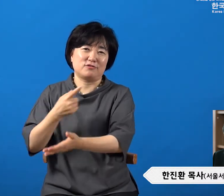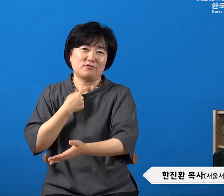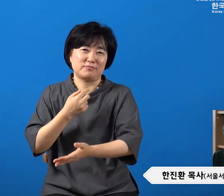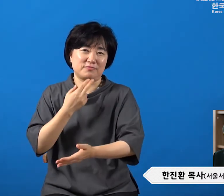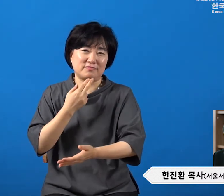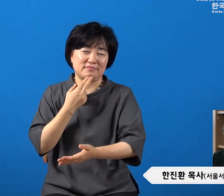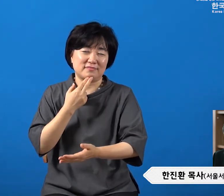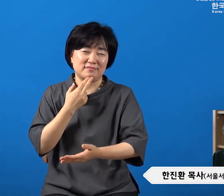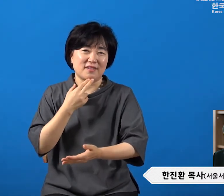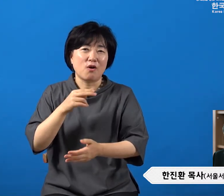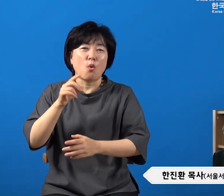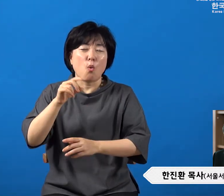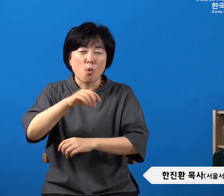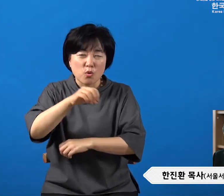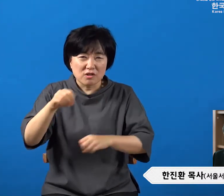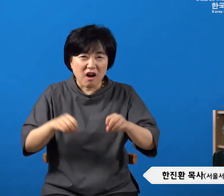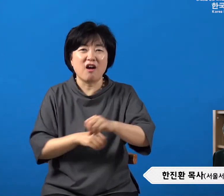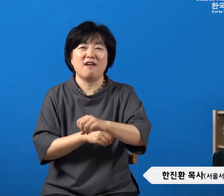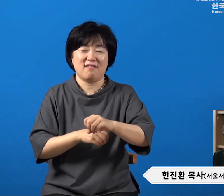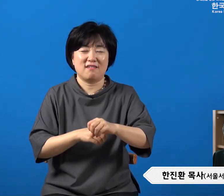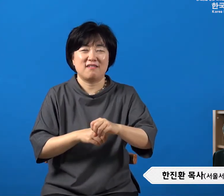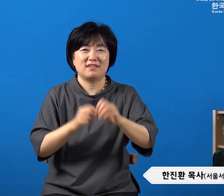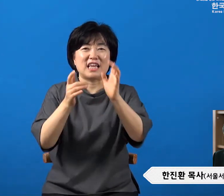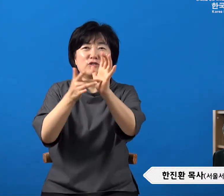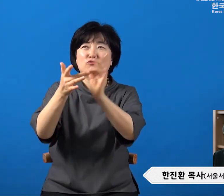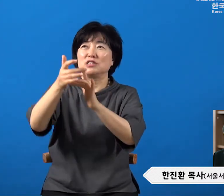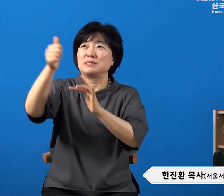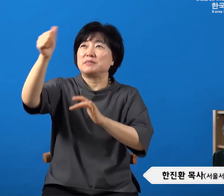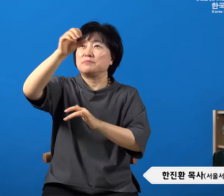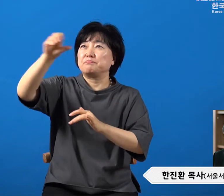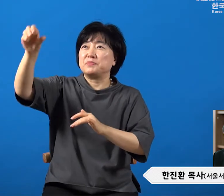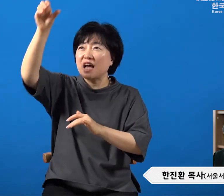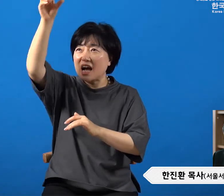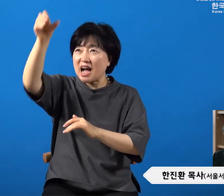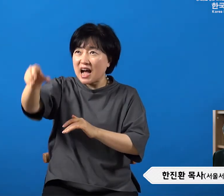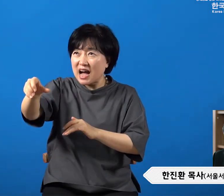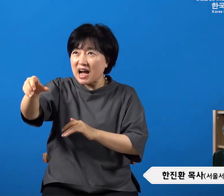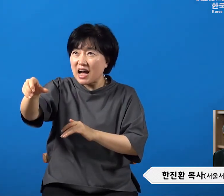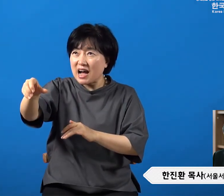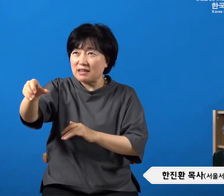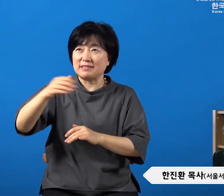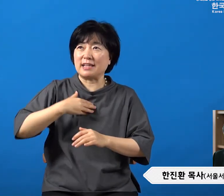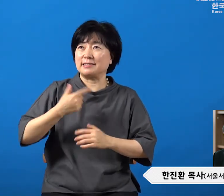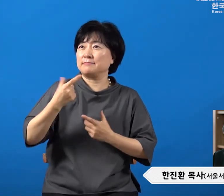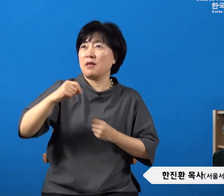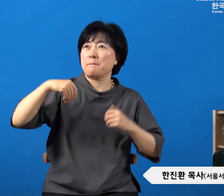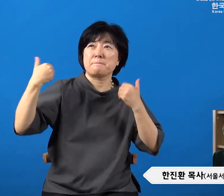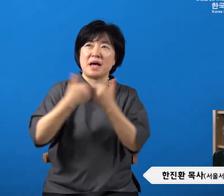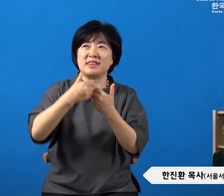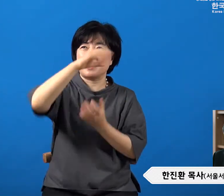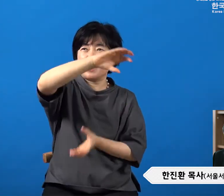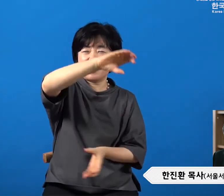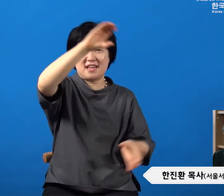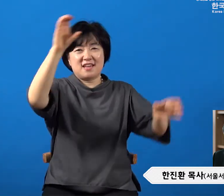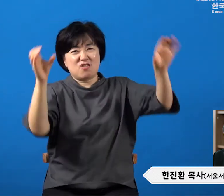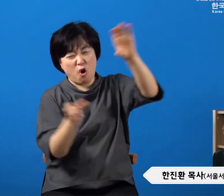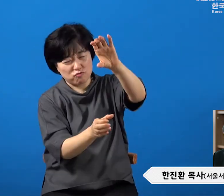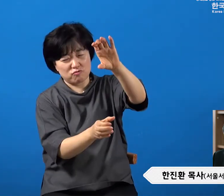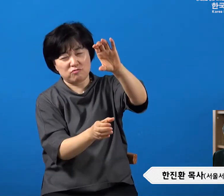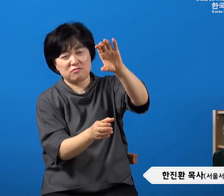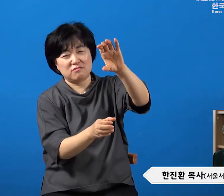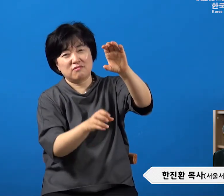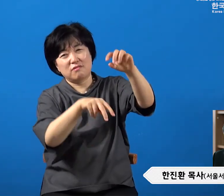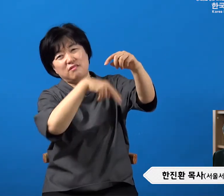어떻게 예수님과 같은 모양으로 죽을 수 있습니까? 나는 거꾸로 매달아 주십시오. 거꾸로 매달려서